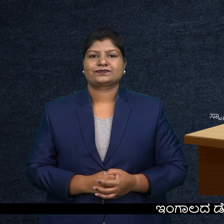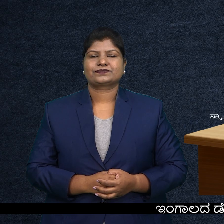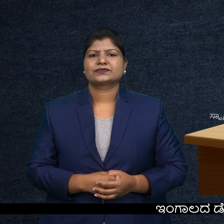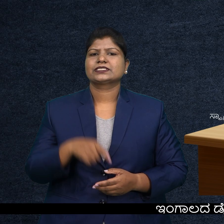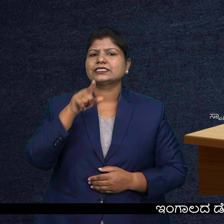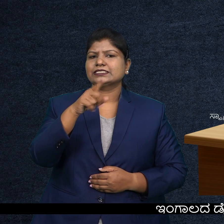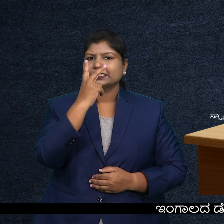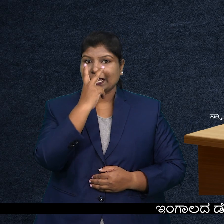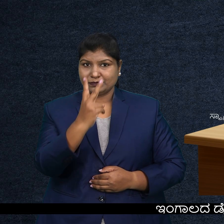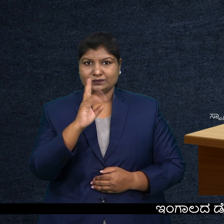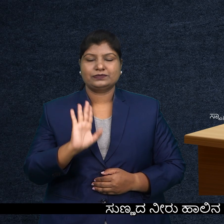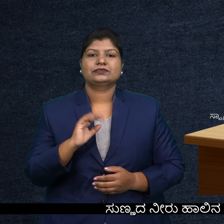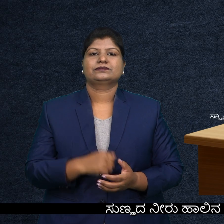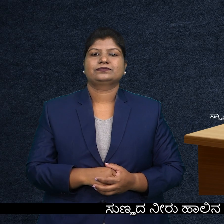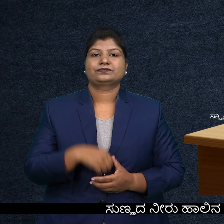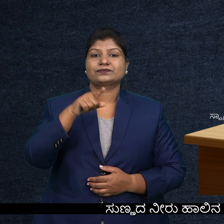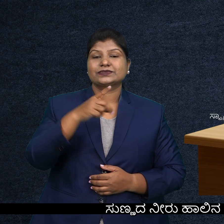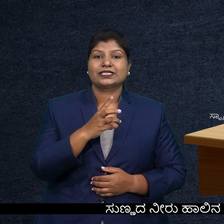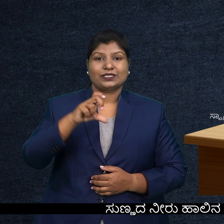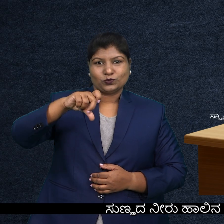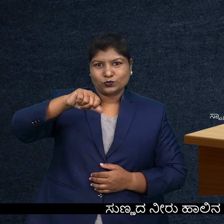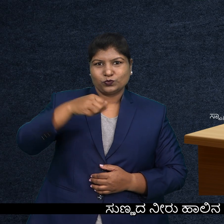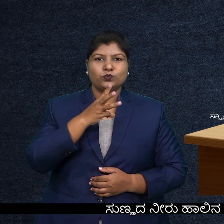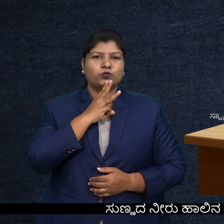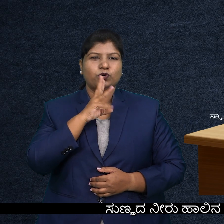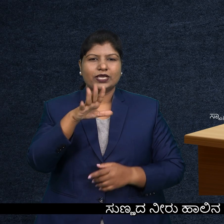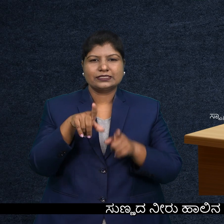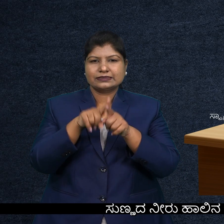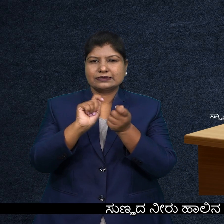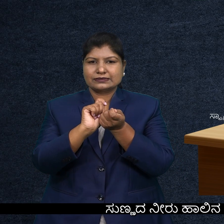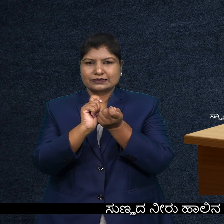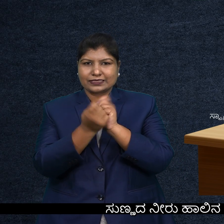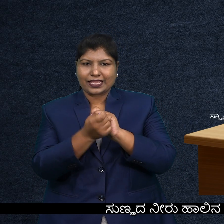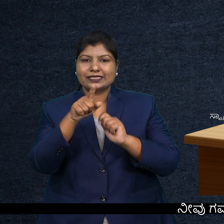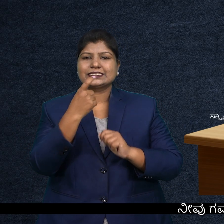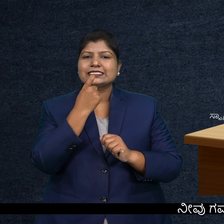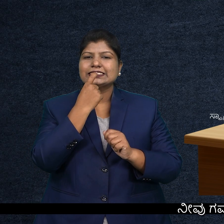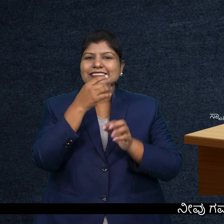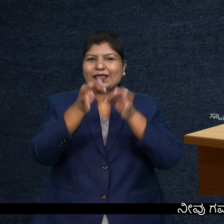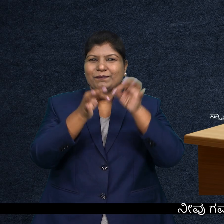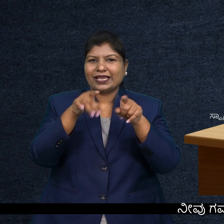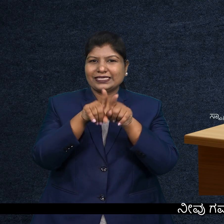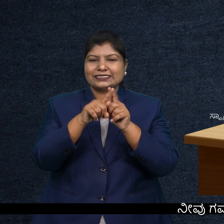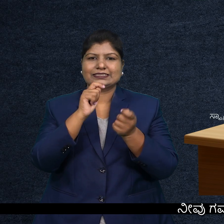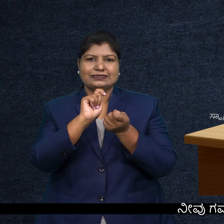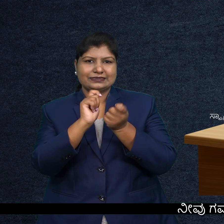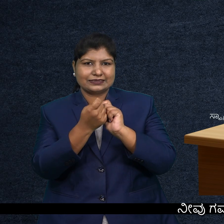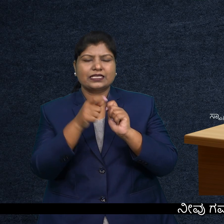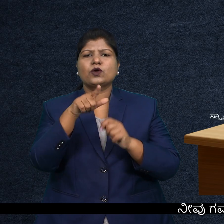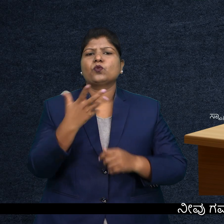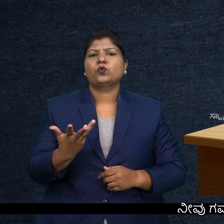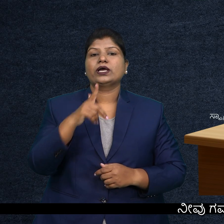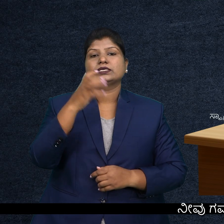ಇಂಗಾಲದ ಡೈಆಕ್ಸೈಡ್ ನಿಂದಾಗ ಸುಣ್ಣದ ನೀರು ಹಾಲಿನ ಬಿಳಿ ಬಣ್ಣಕ್ಕೆ ತಿರುಗುವುದನ್ನು ನೀವು ಗಮನಿಸಬಹುದು.